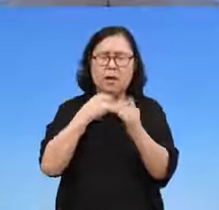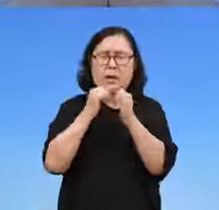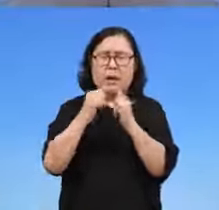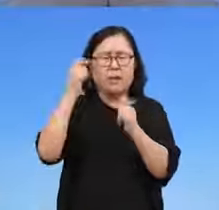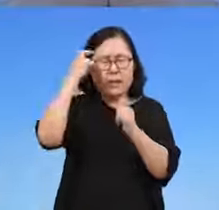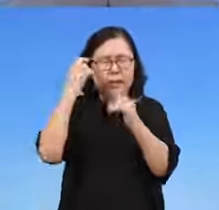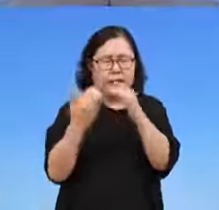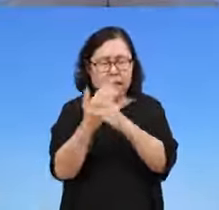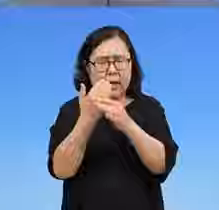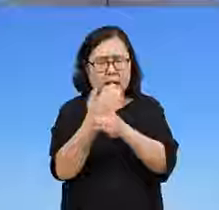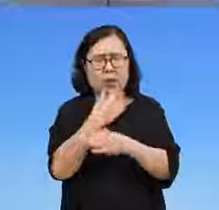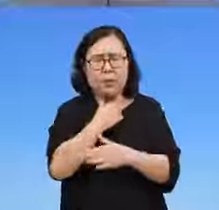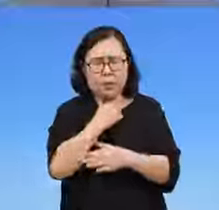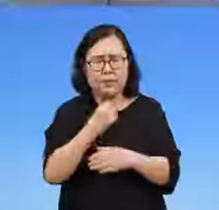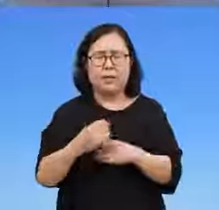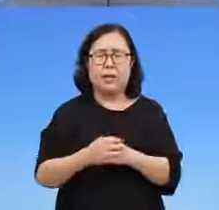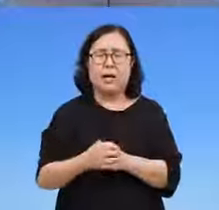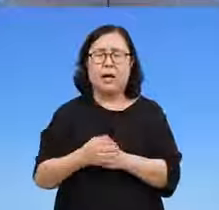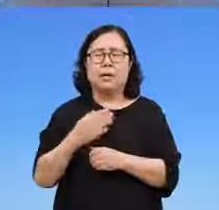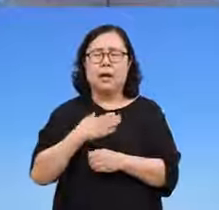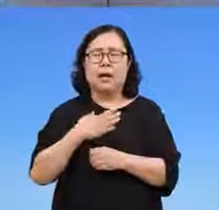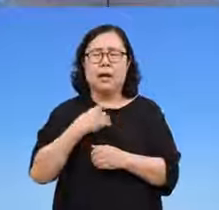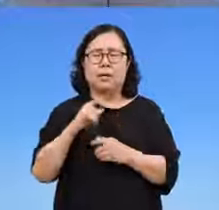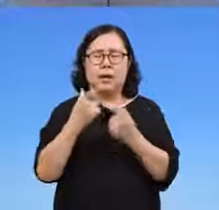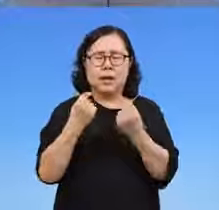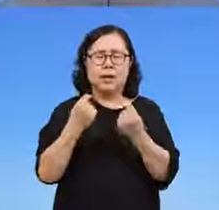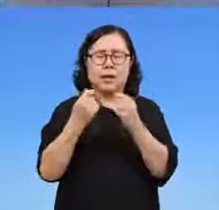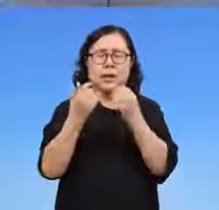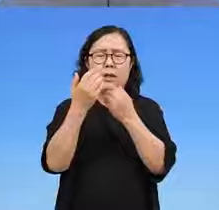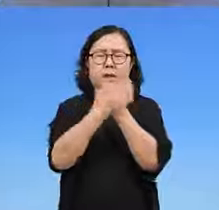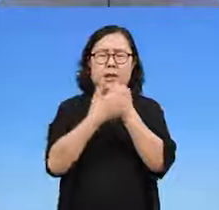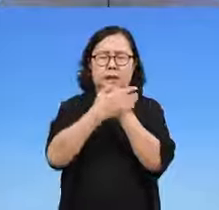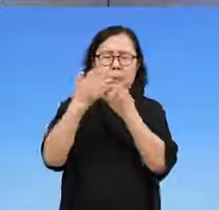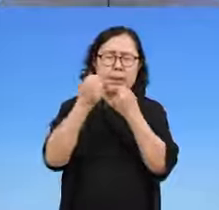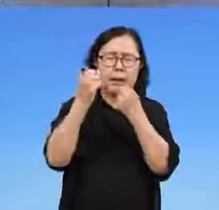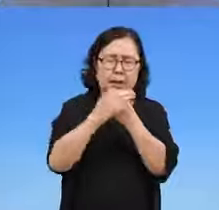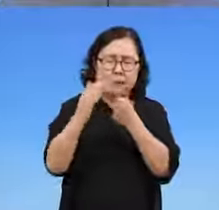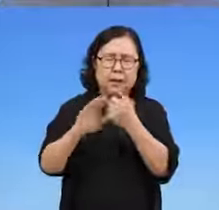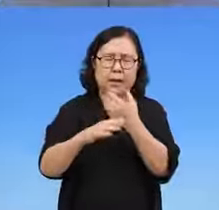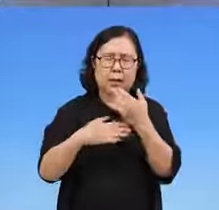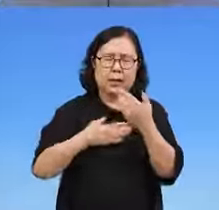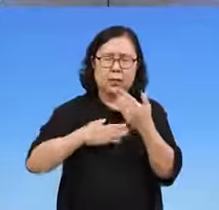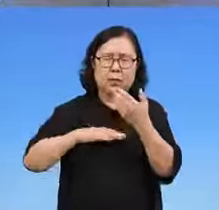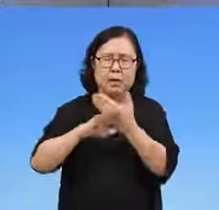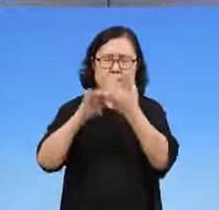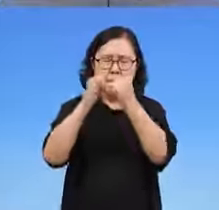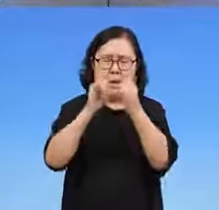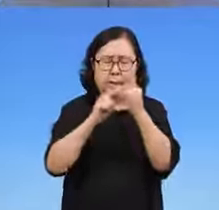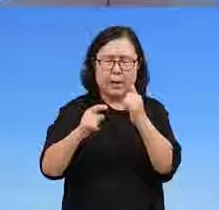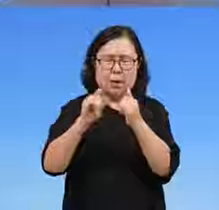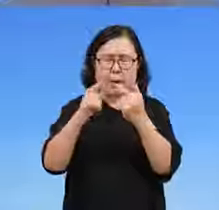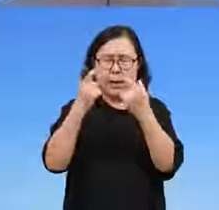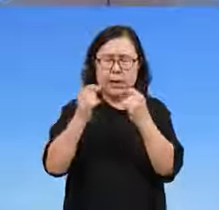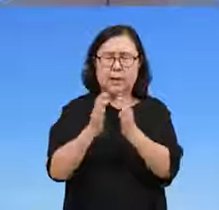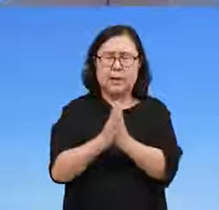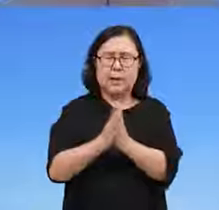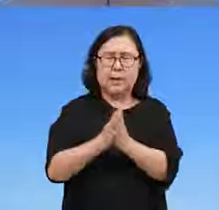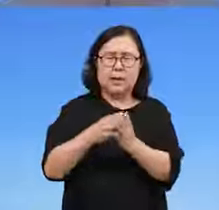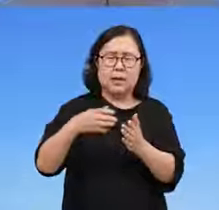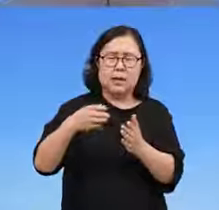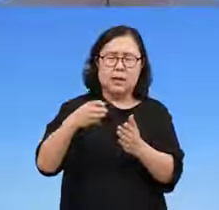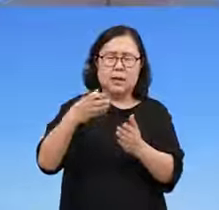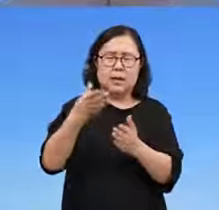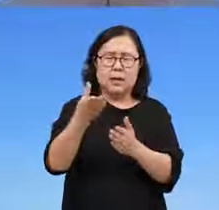떠올려지는 시간이 되게 하여 주시옵소서. 내가 그런 은혜를 입었기 때문에 나도 누군가에게 그렇게